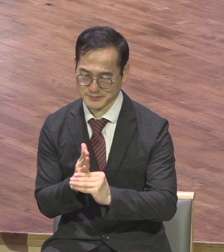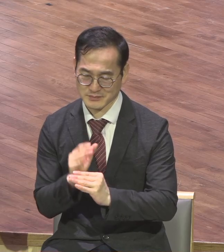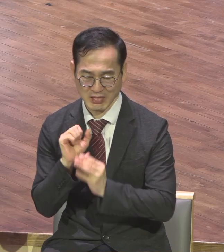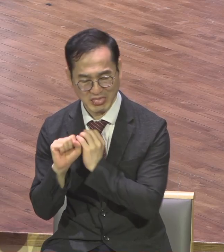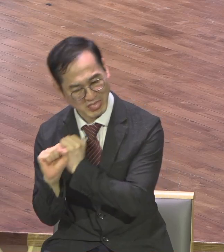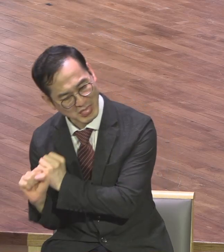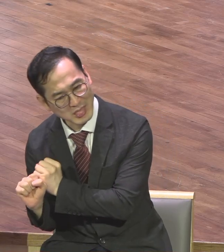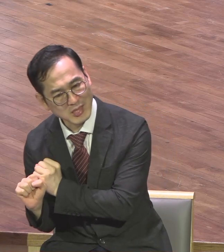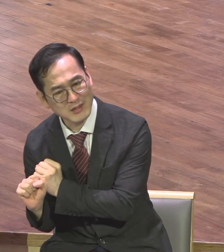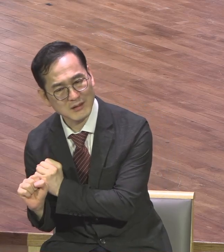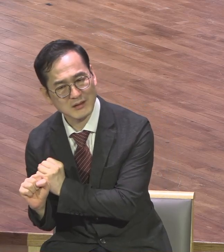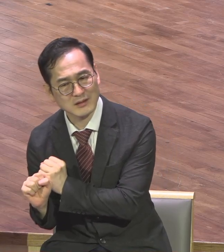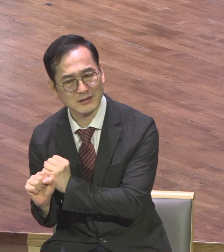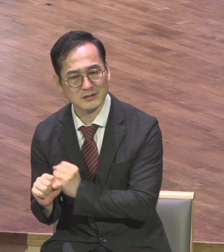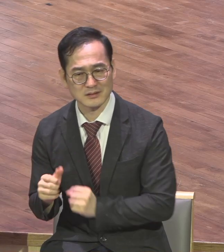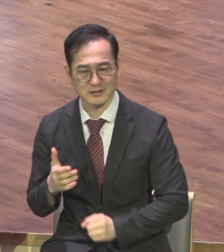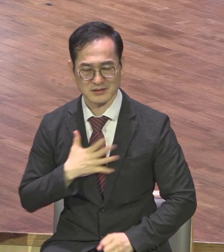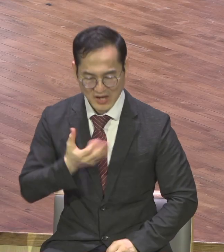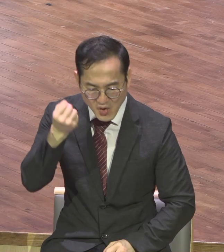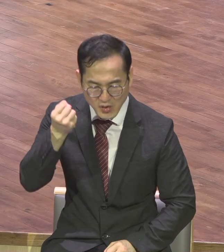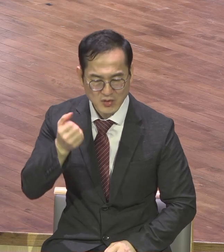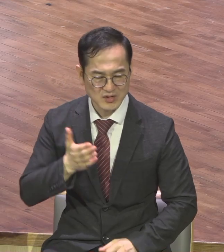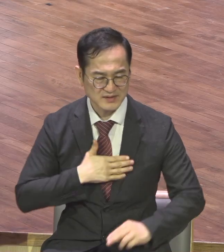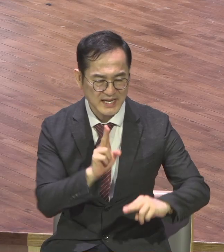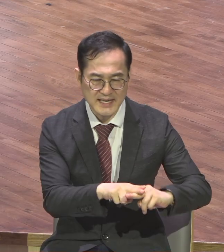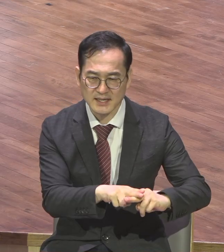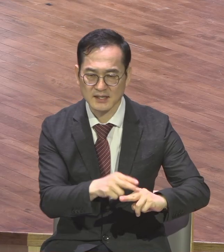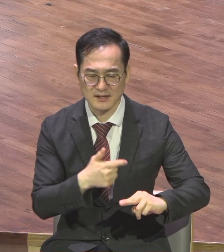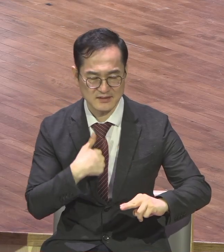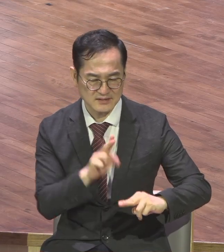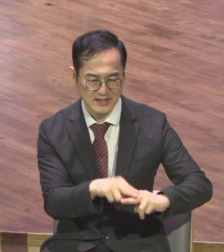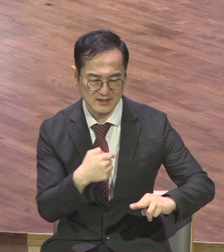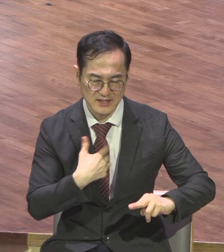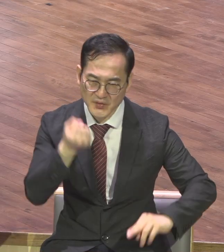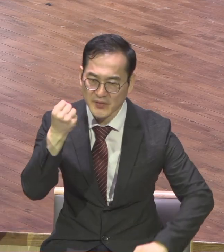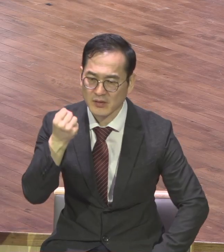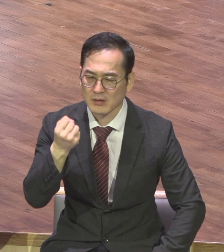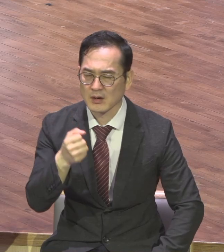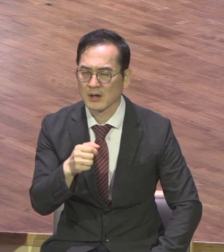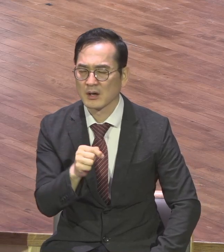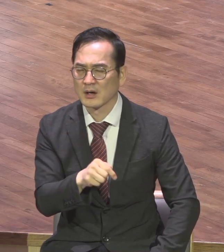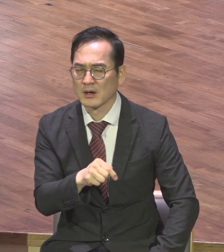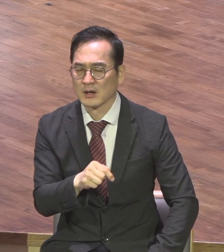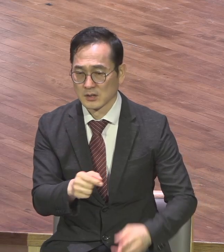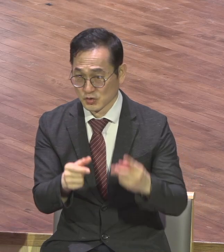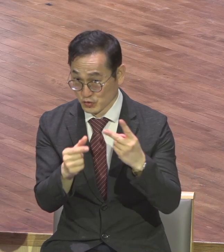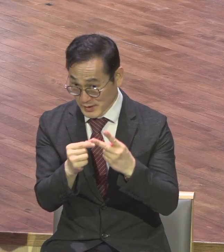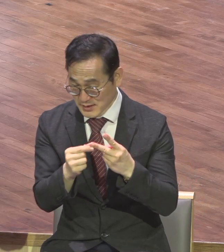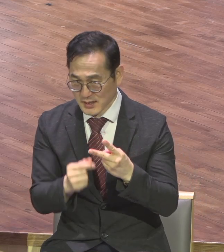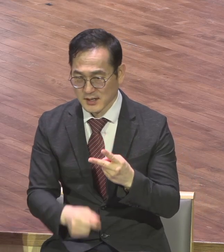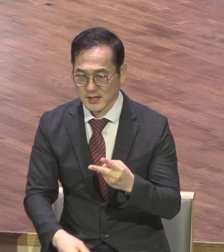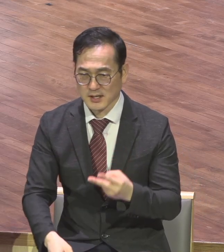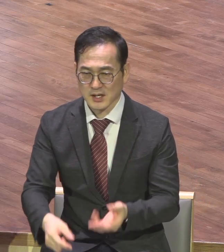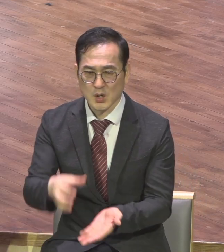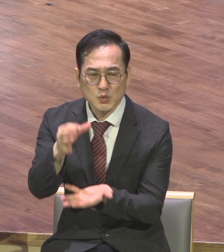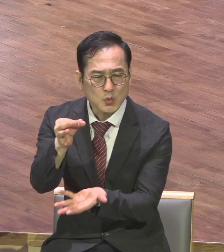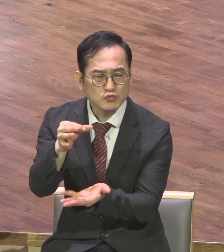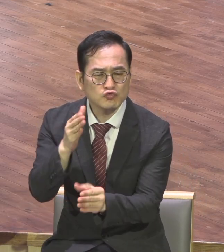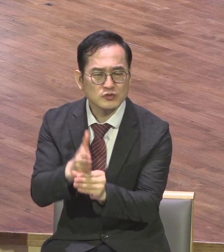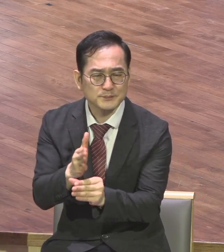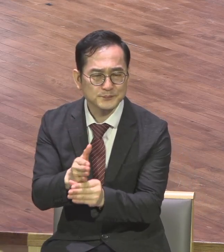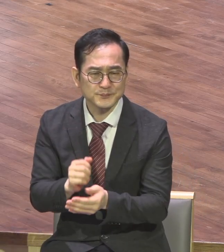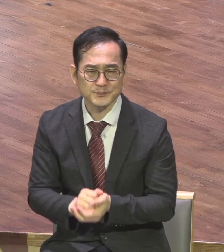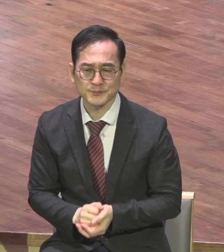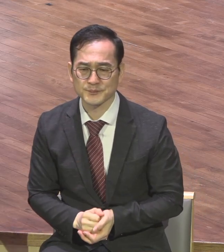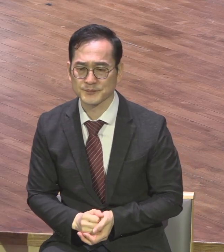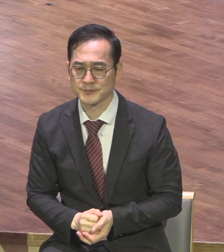나, 내 자리. 그거 싸웁니다. 창세기 6장 물질 시험 들게만도 낙심하게만